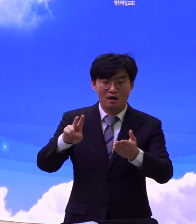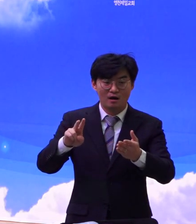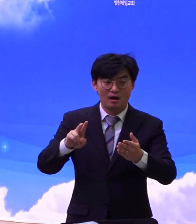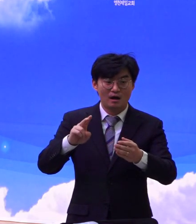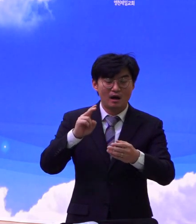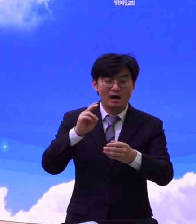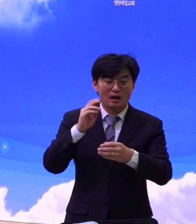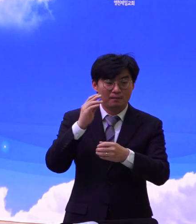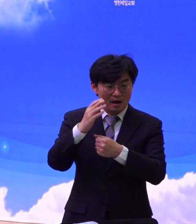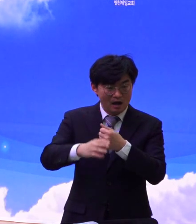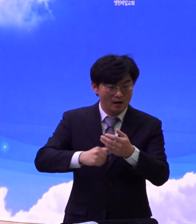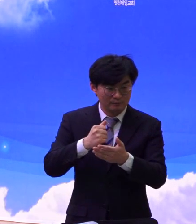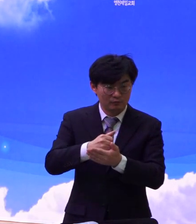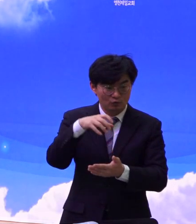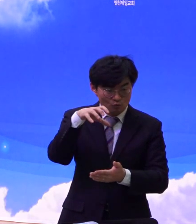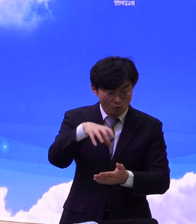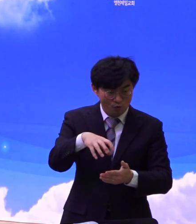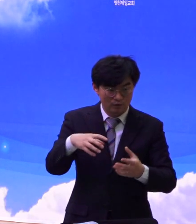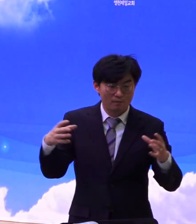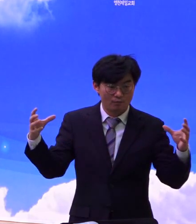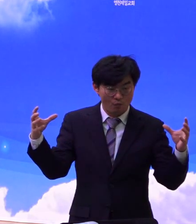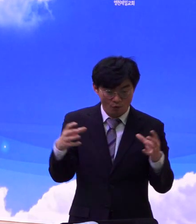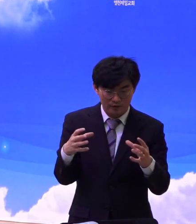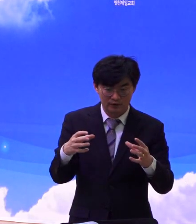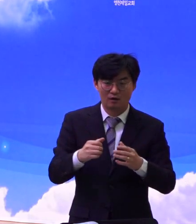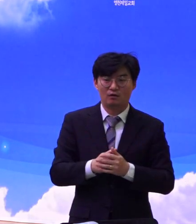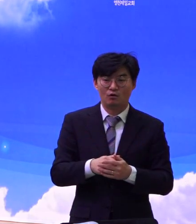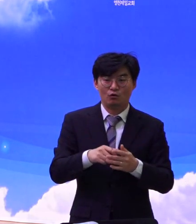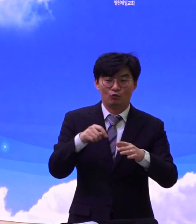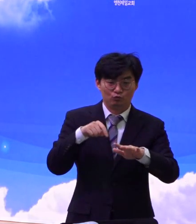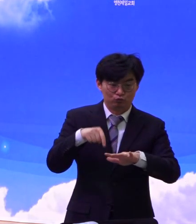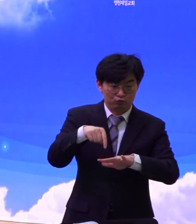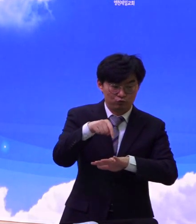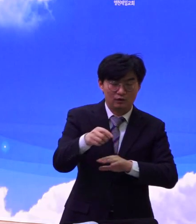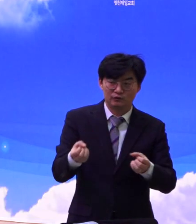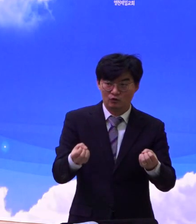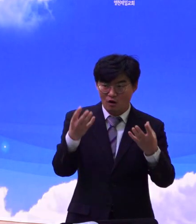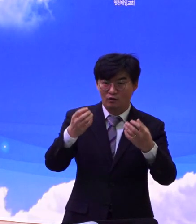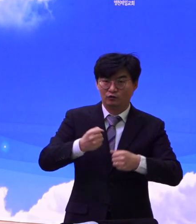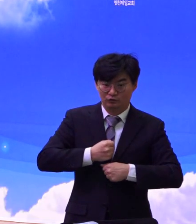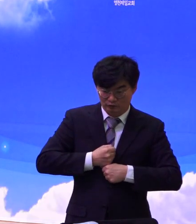전에 와서 이스라엘 하나님 여호와를 위하여 유월절을 지키라 하니라.